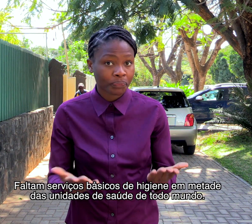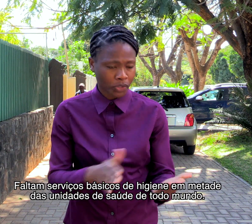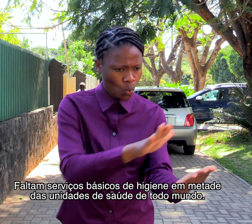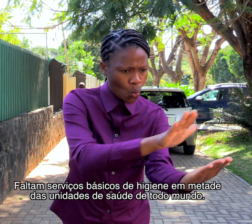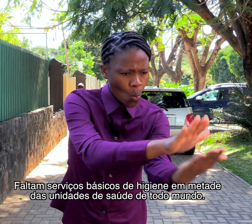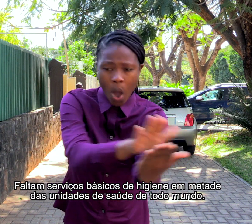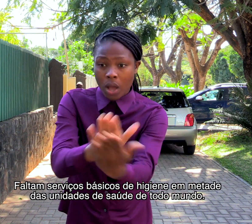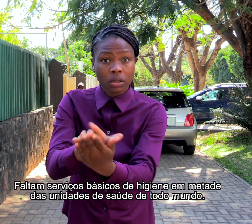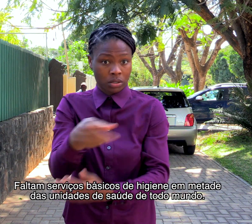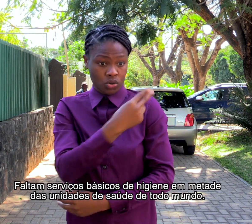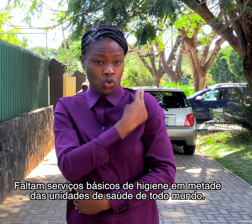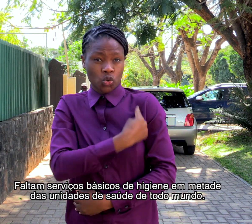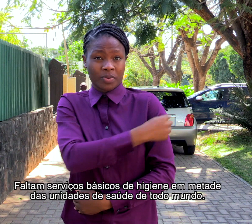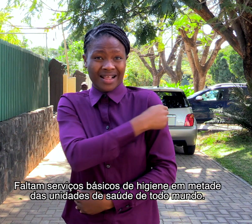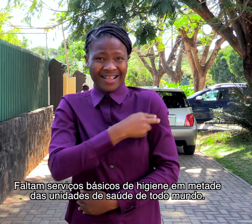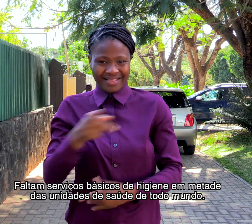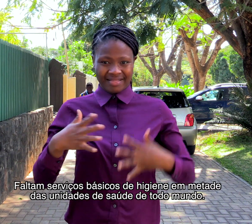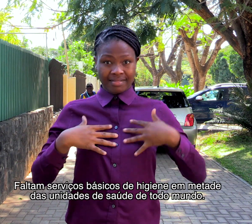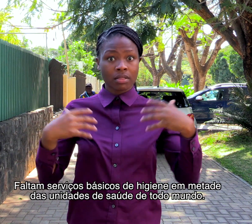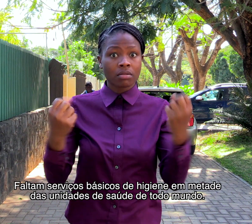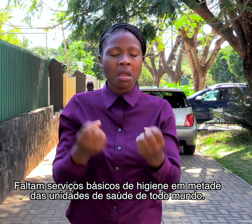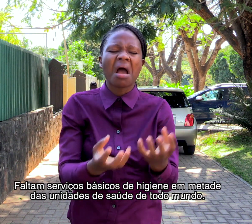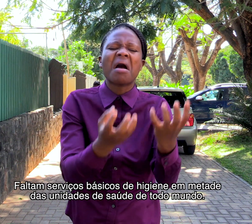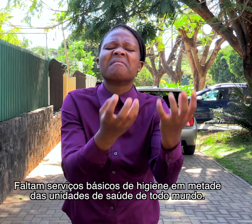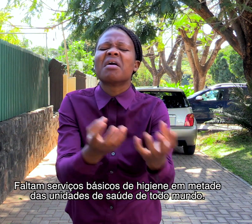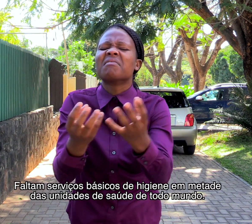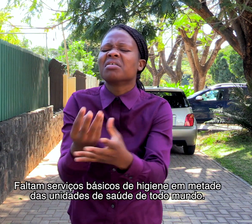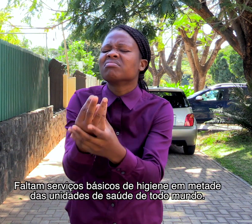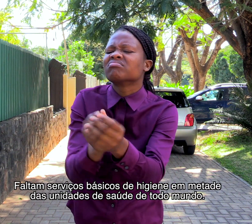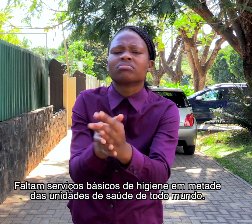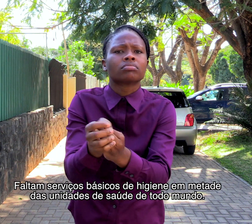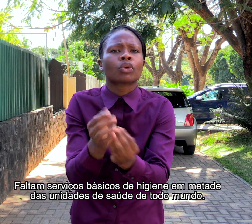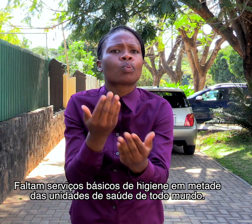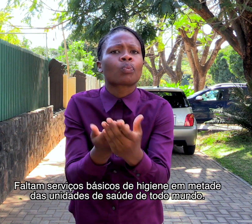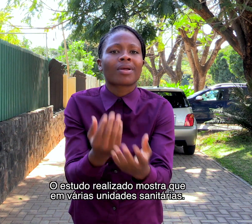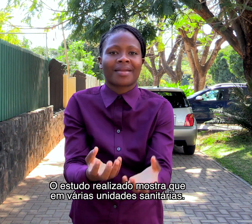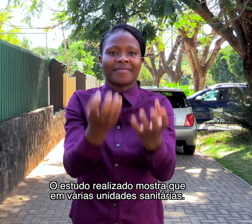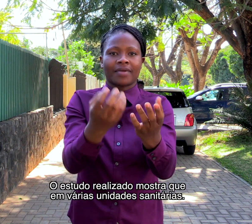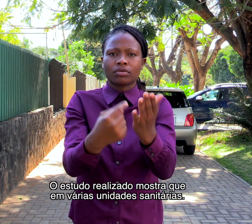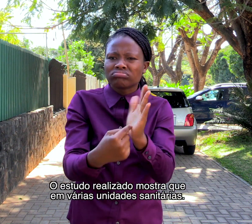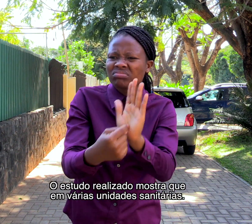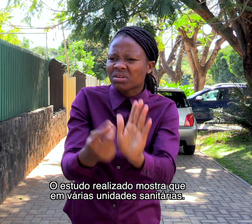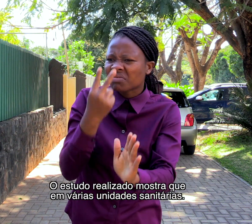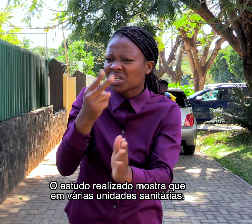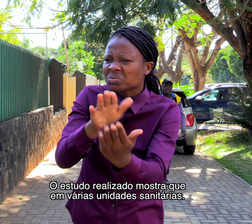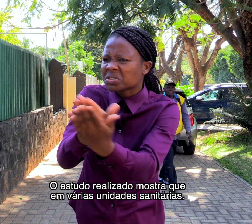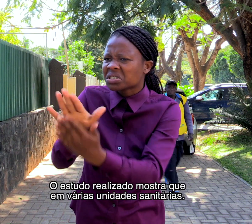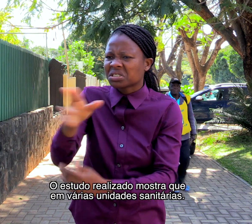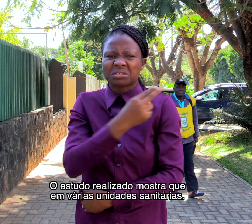Faltam serviços básicos de higiene em metade das unidades de saúde de todo o mundo. O estudo realizado mostra que em